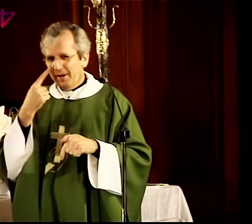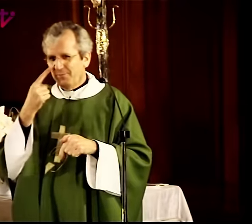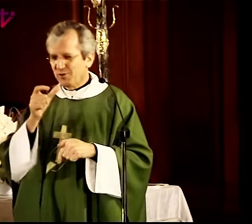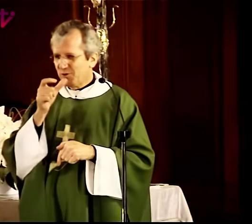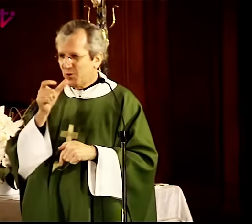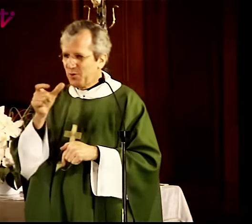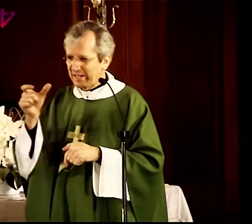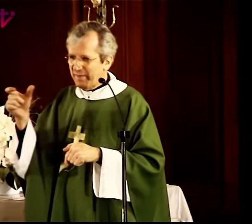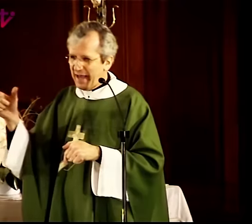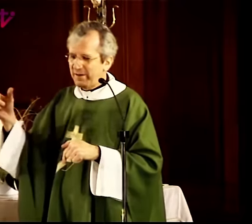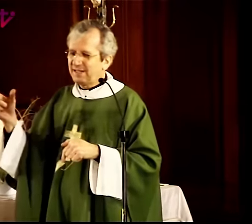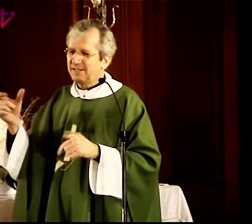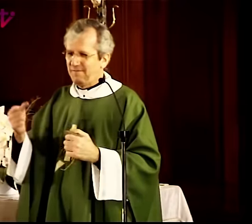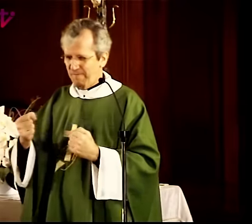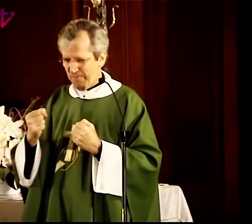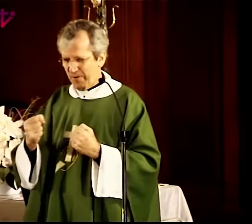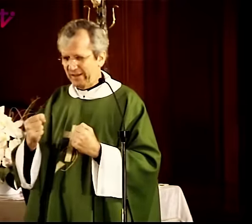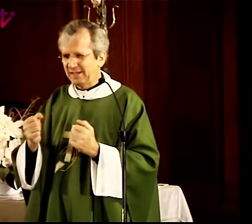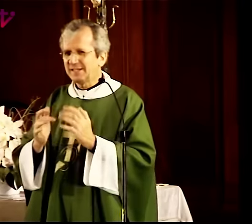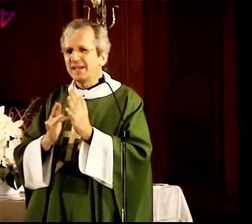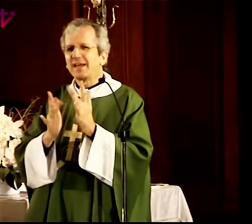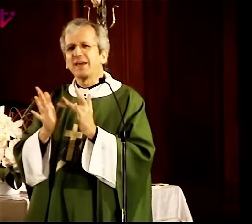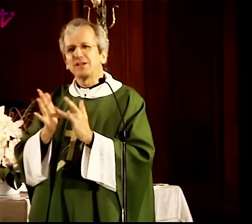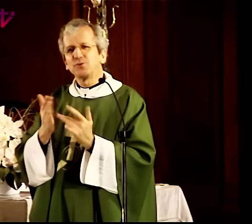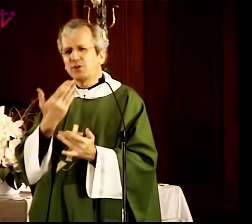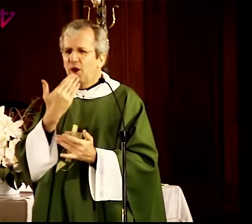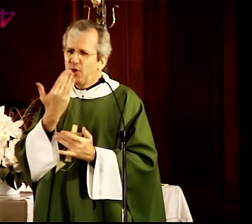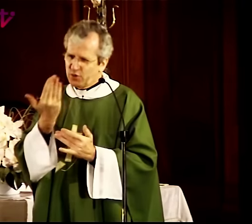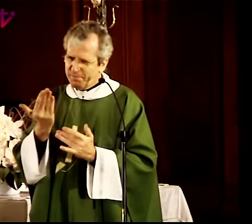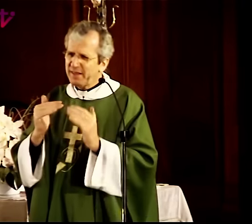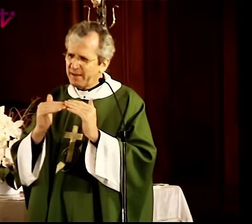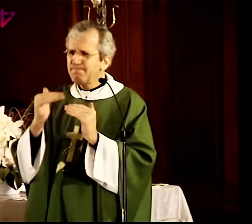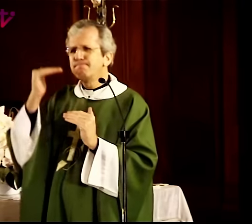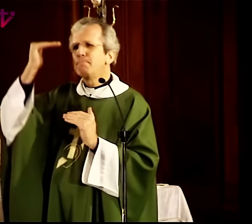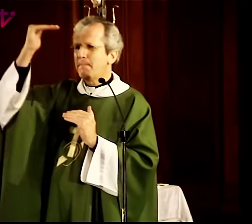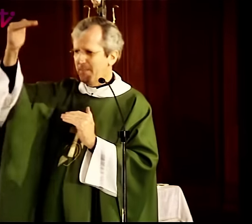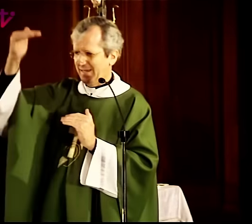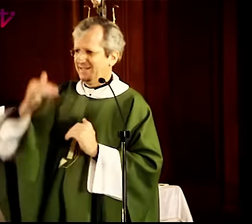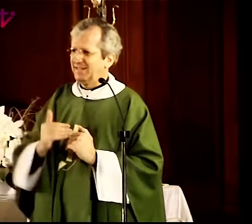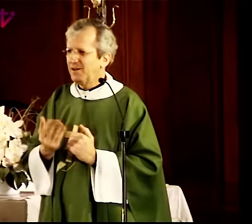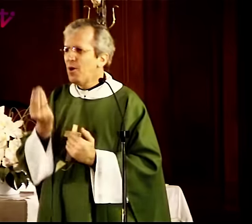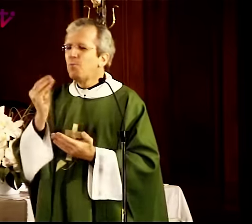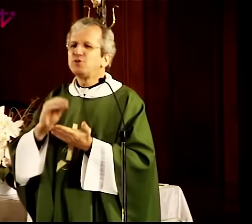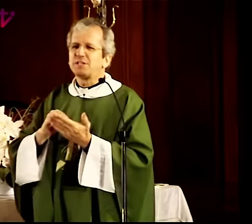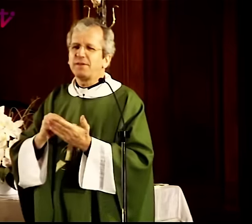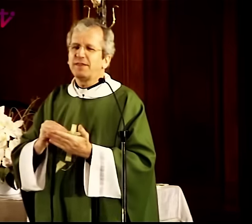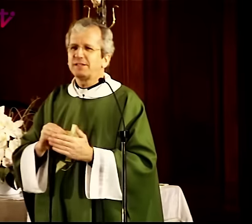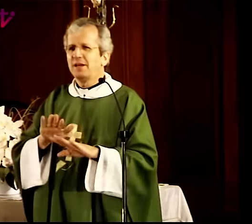veremos unas palabras fuertes en que Jesús nos pide más. Muchas veces